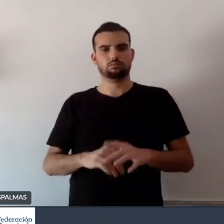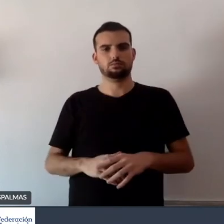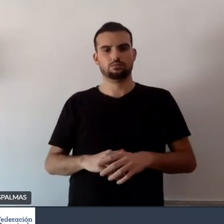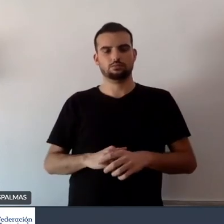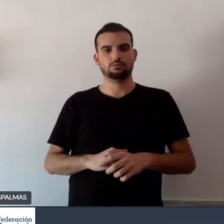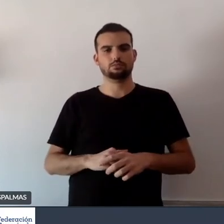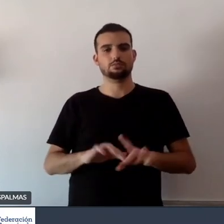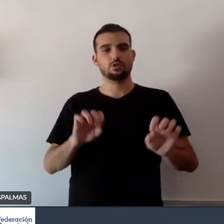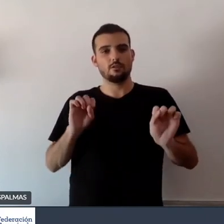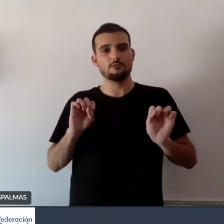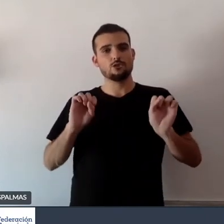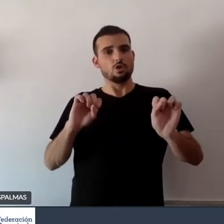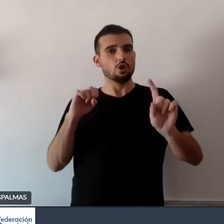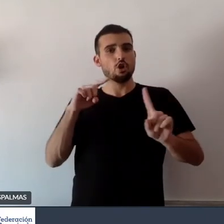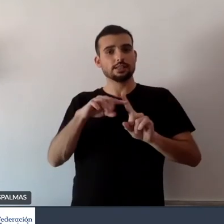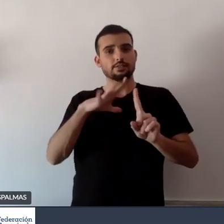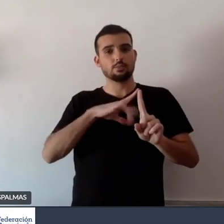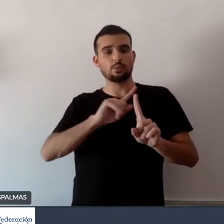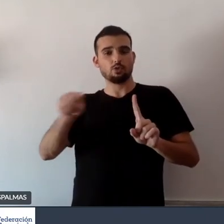Bloqueo para buscar a Sermadini en poste bajo.